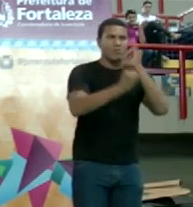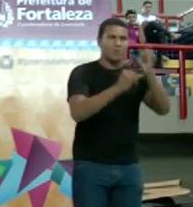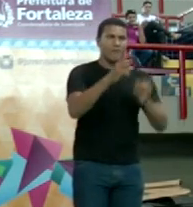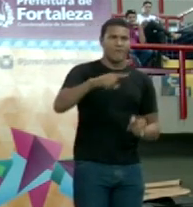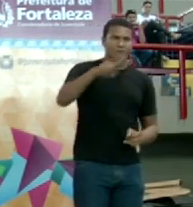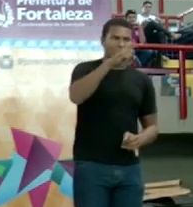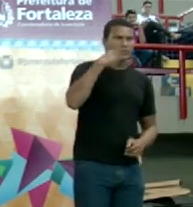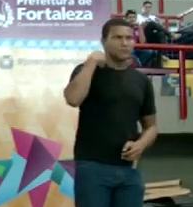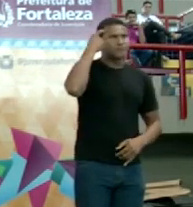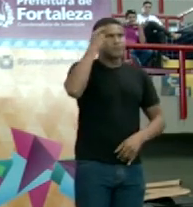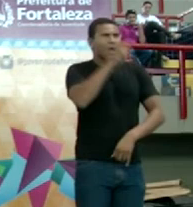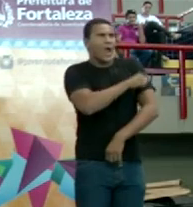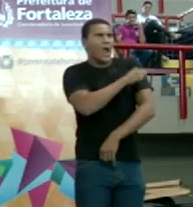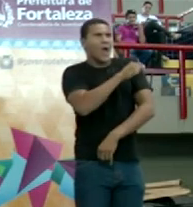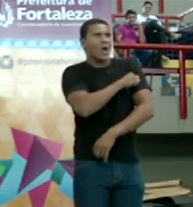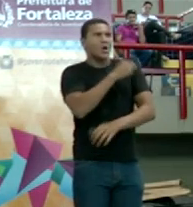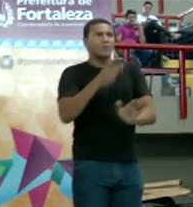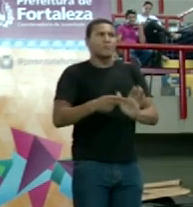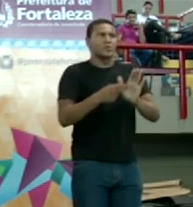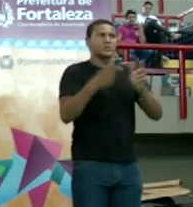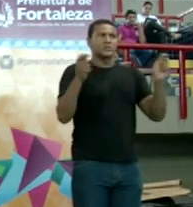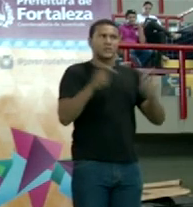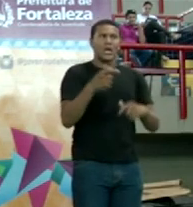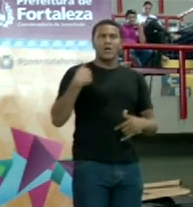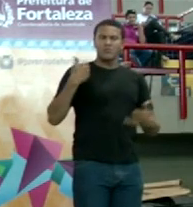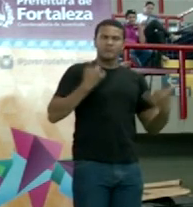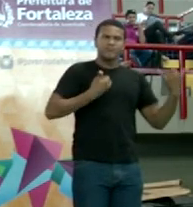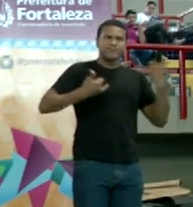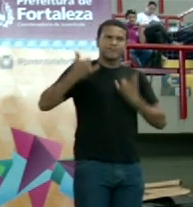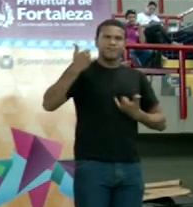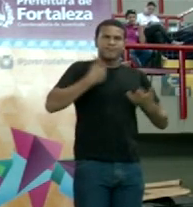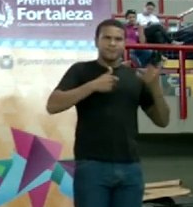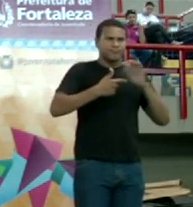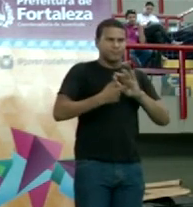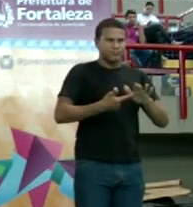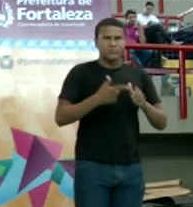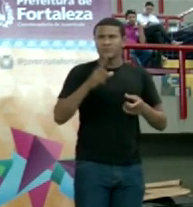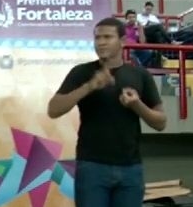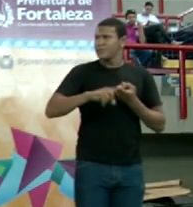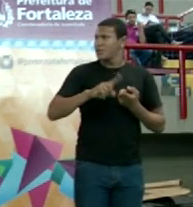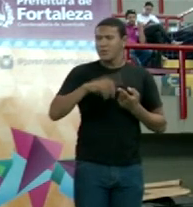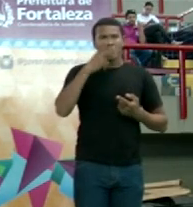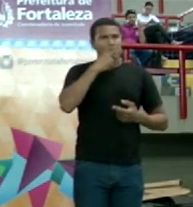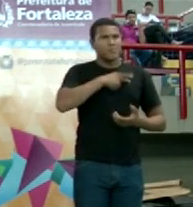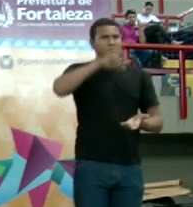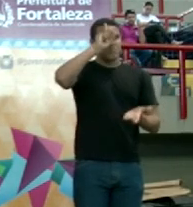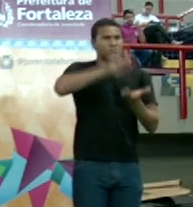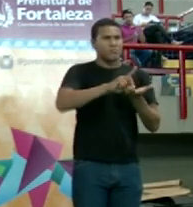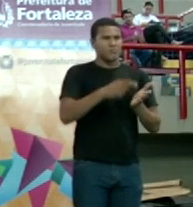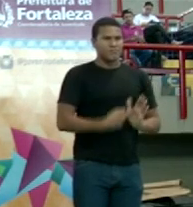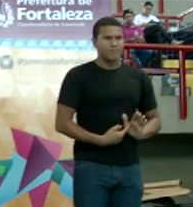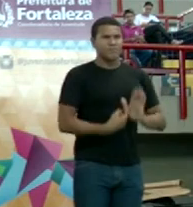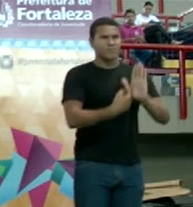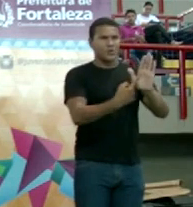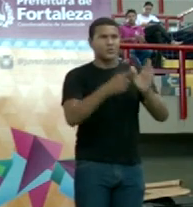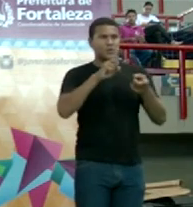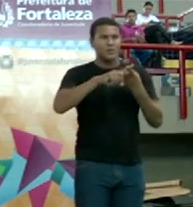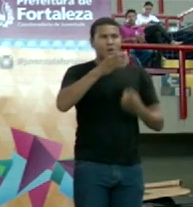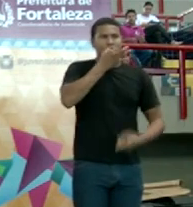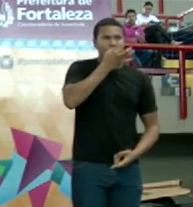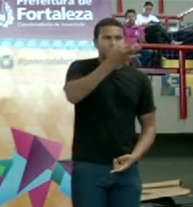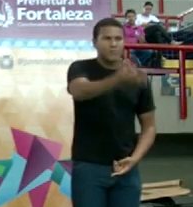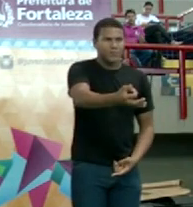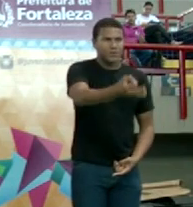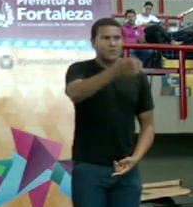bem informado. Ele diz, organize, mostre fatos, opine e